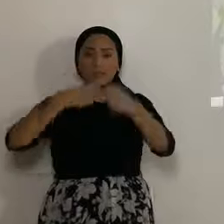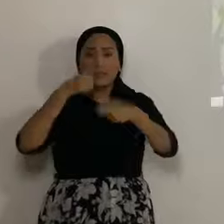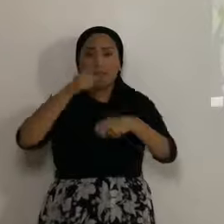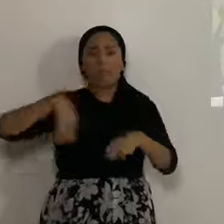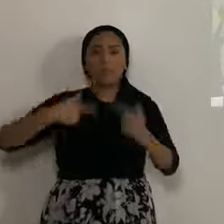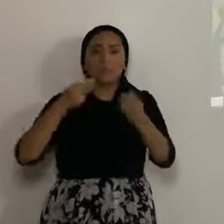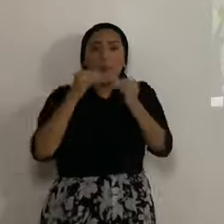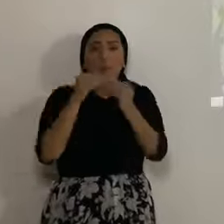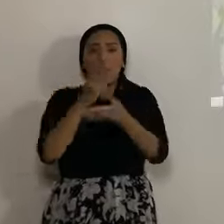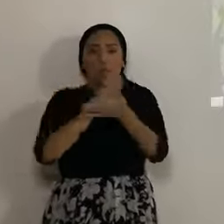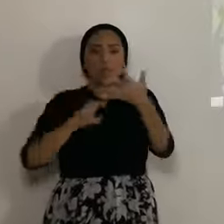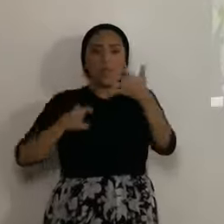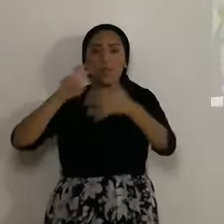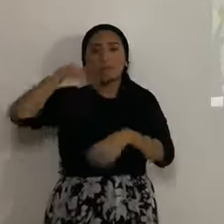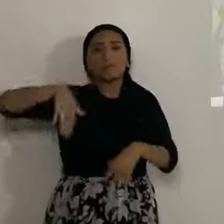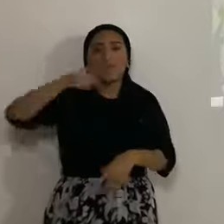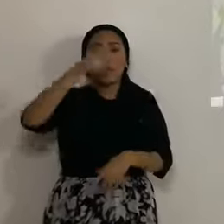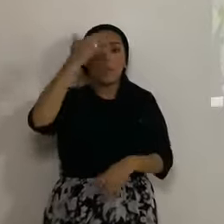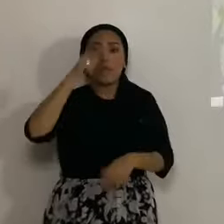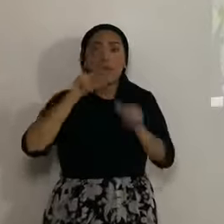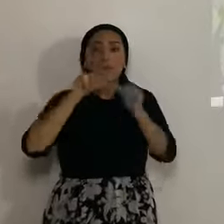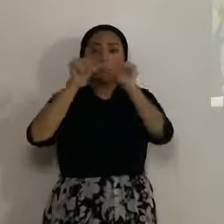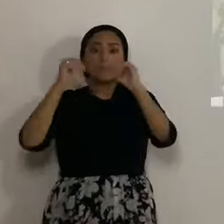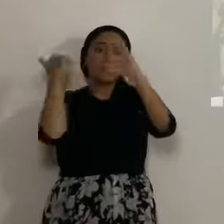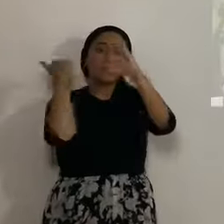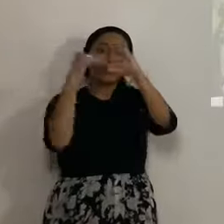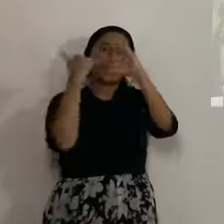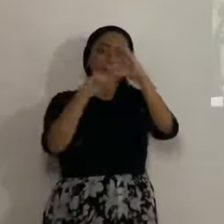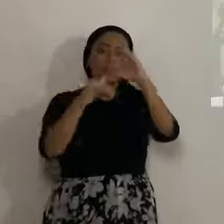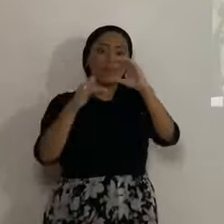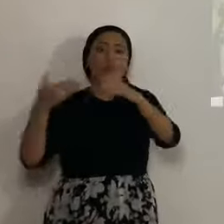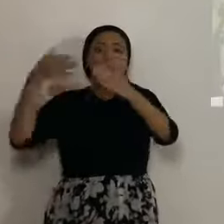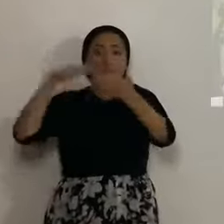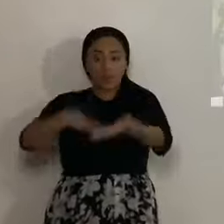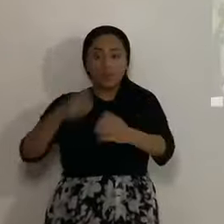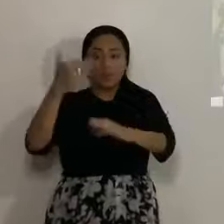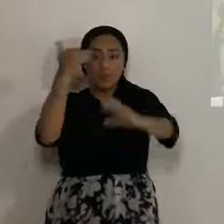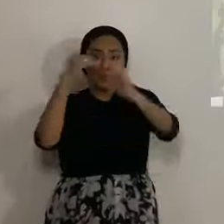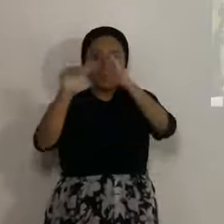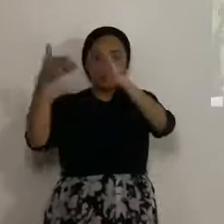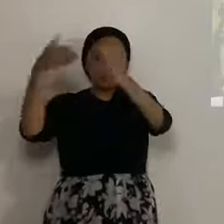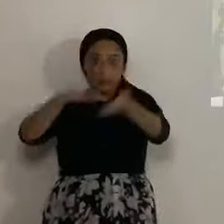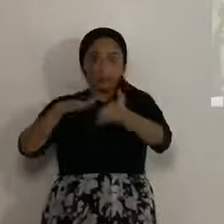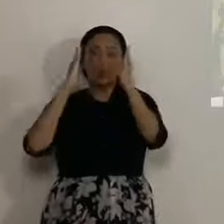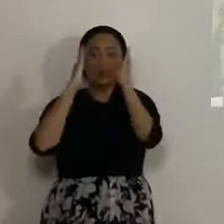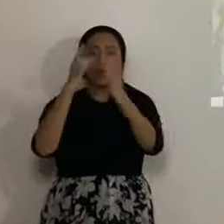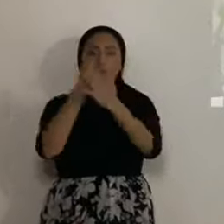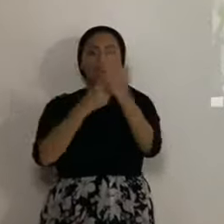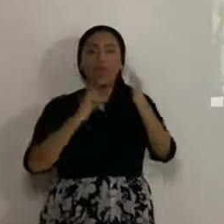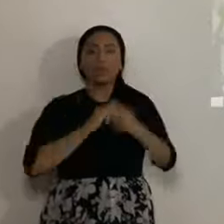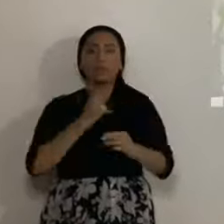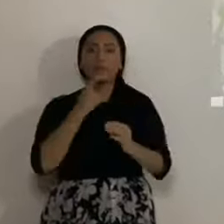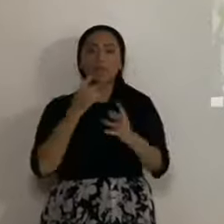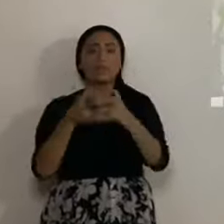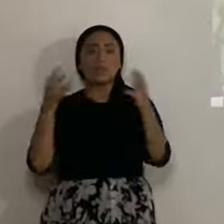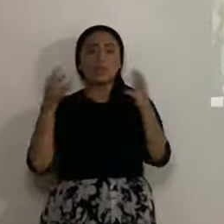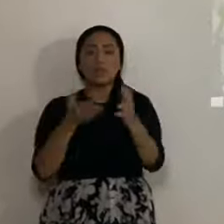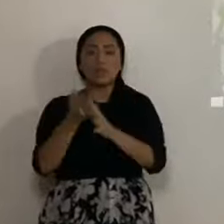santificado y por eso sigues mandando mensajeros de muerte, atención a lo que estoy diciendo porque es muy profundo,